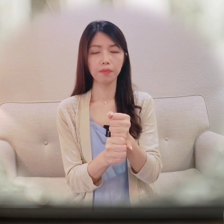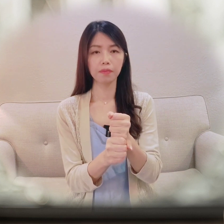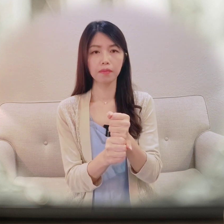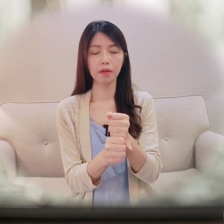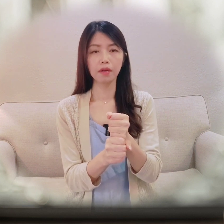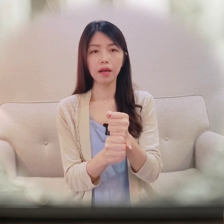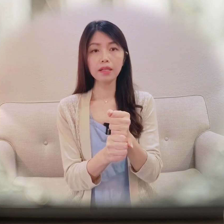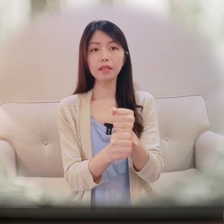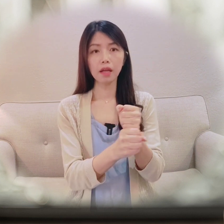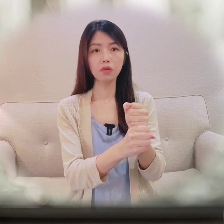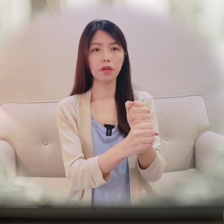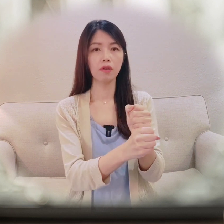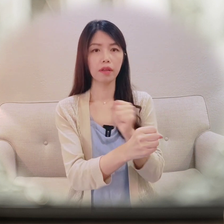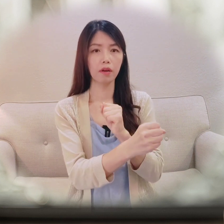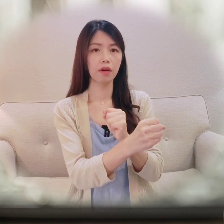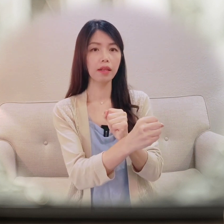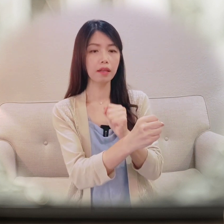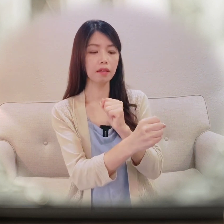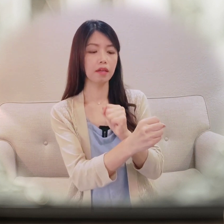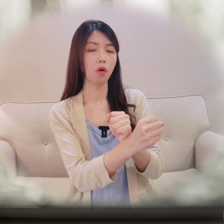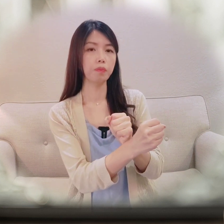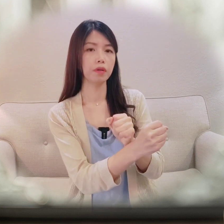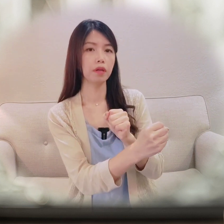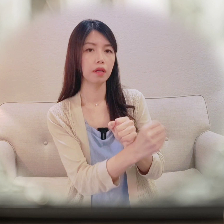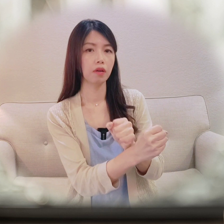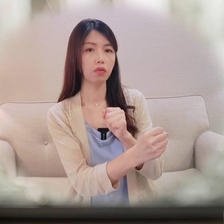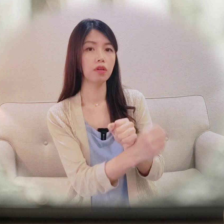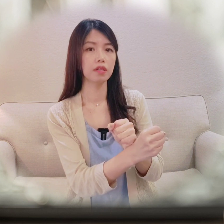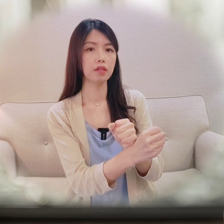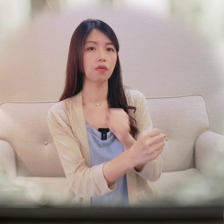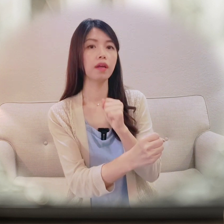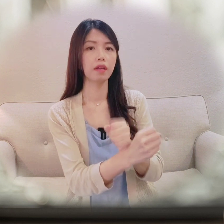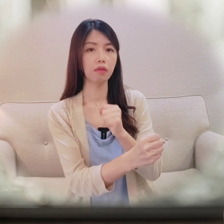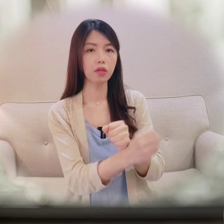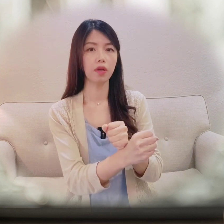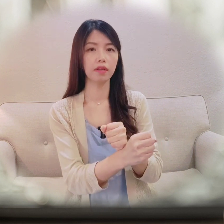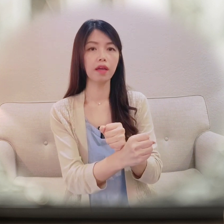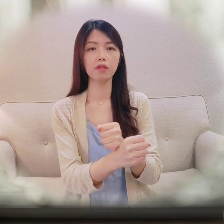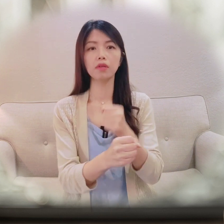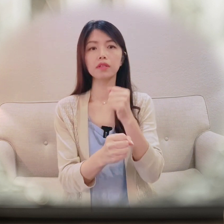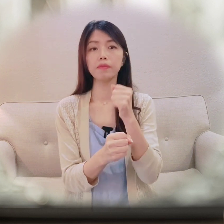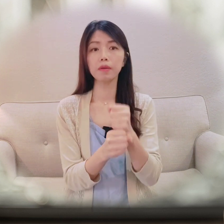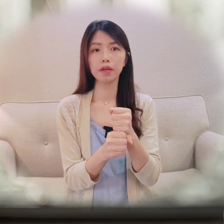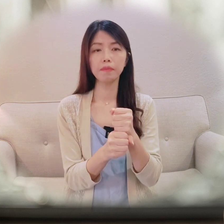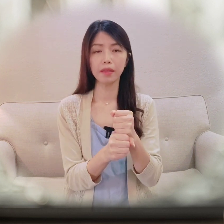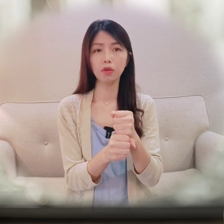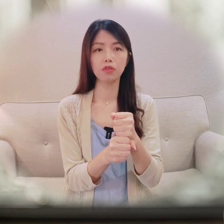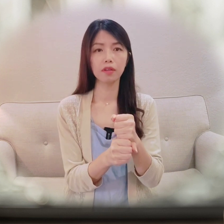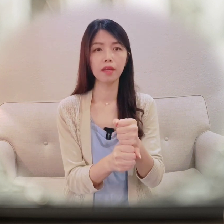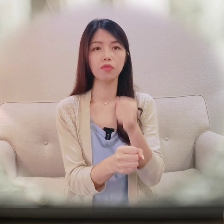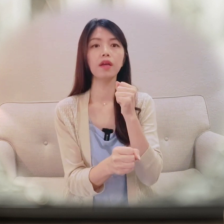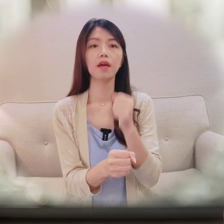돼요. 하시듯 하셔도 될 것 같아요. 하다는 이 옆을 이렇게 두들기시는 건데 이렇게 하셔도 되는데 저는 잠잠하게